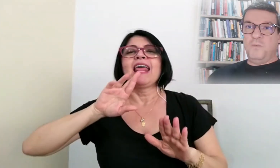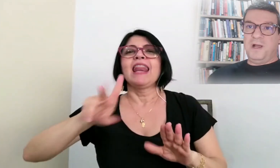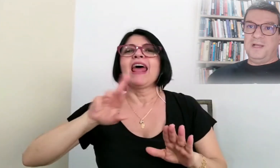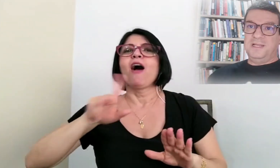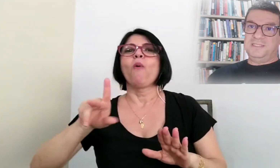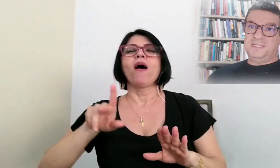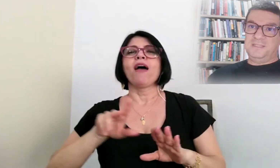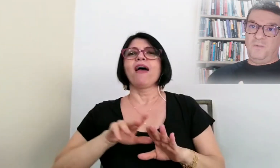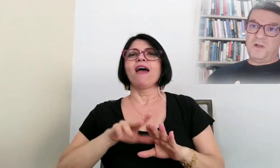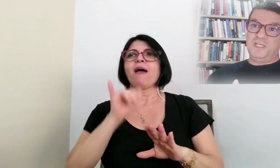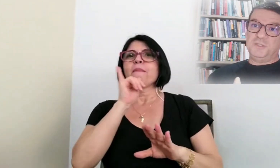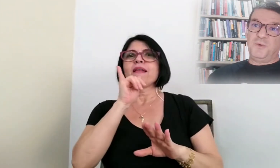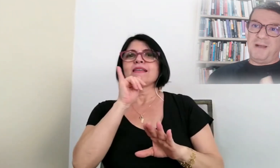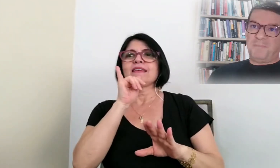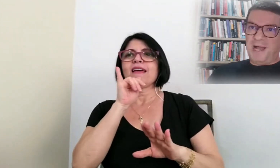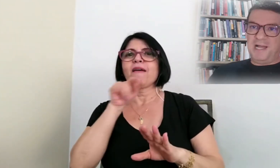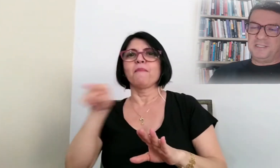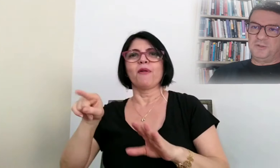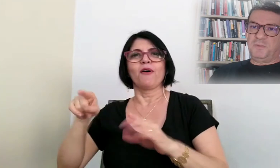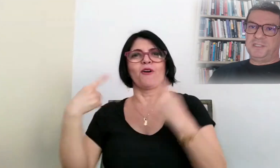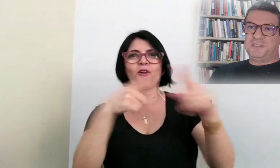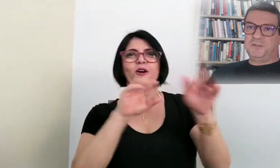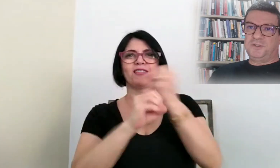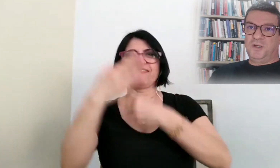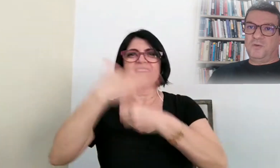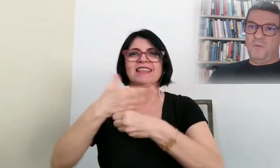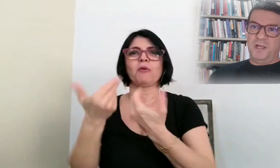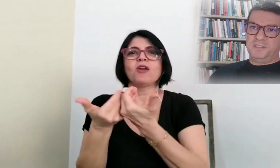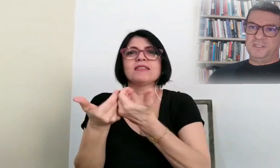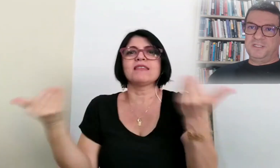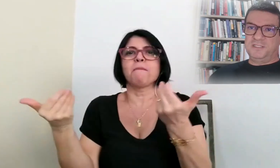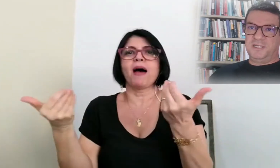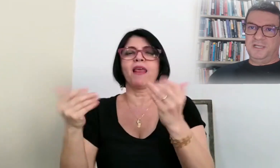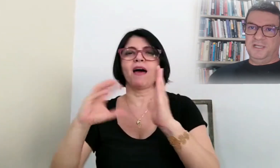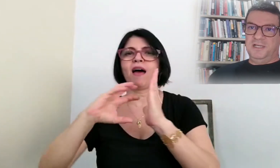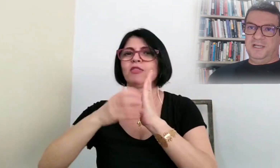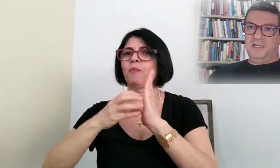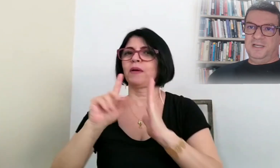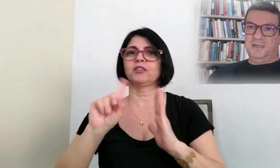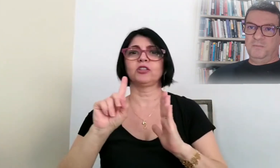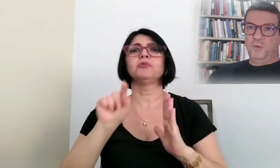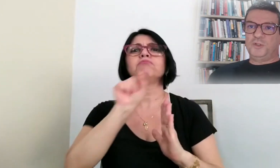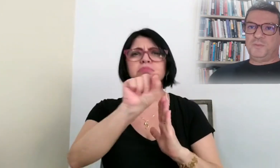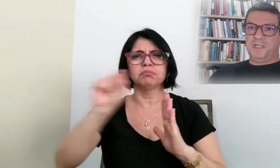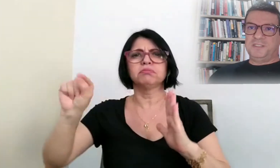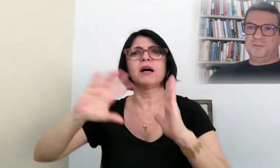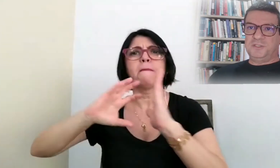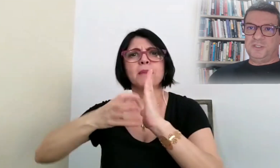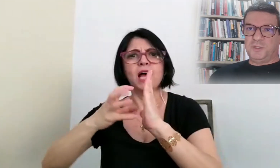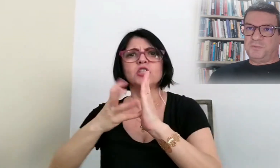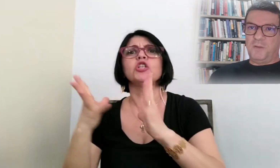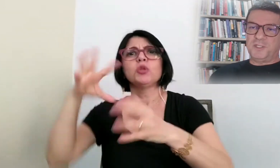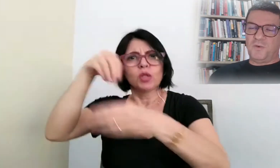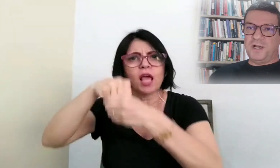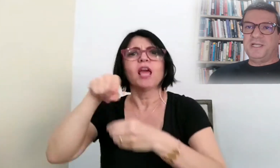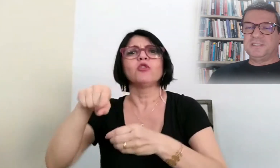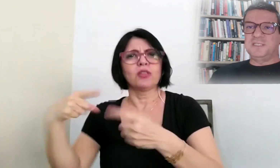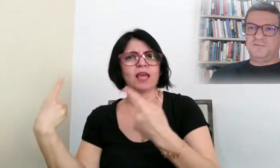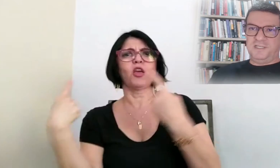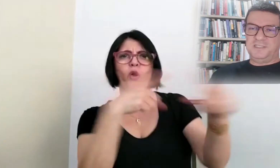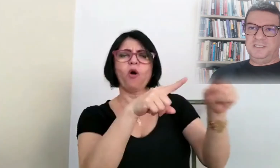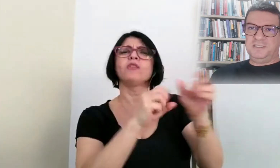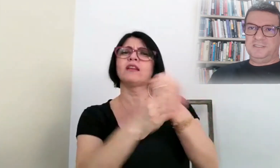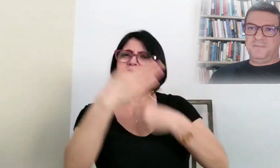como um organismo à parte dos partidos como eles existem. Muitos partidos têm suas próprias